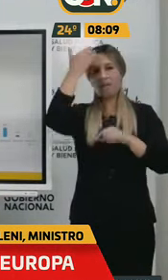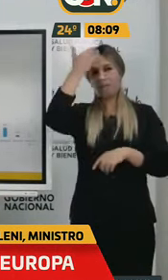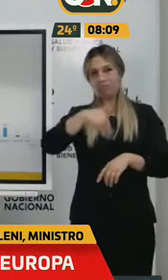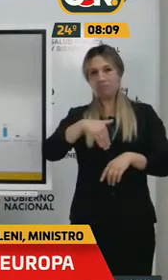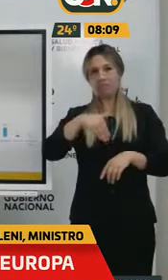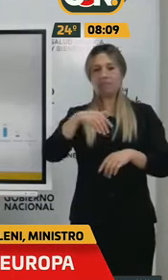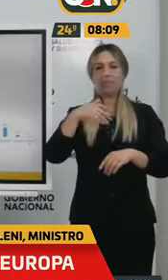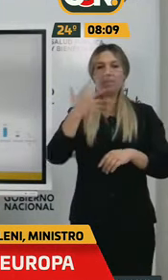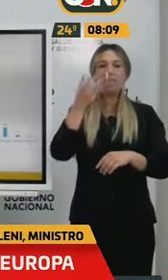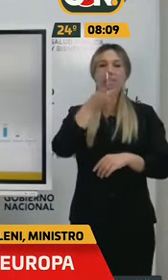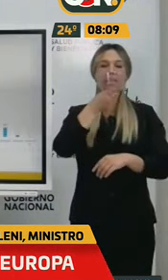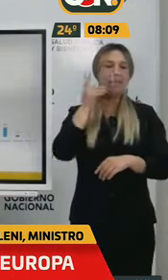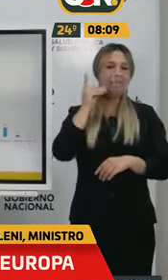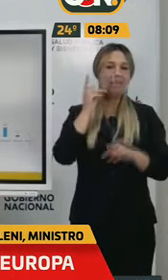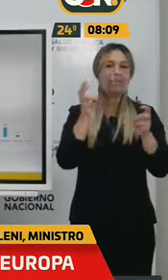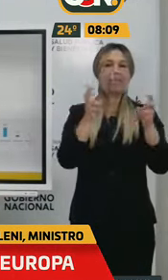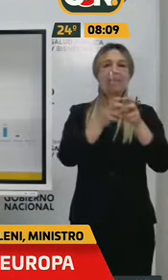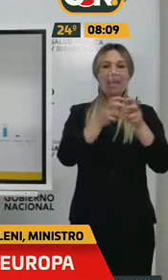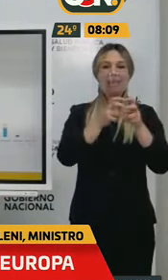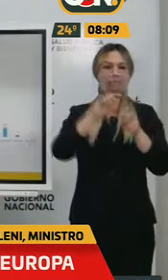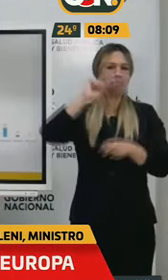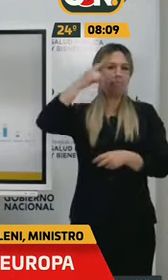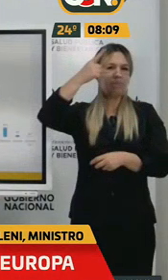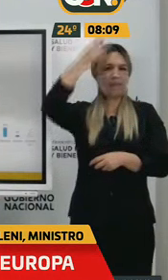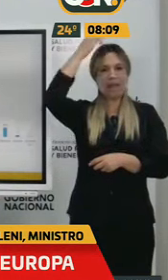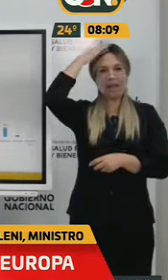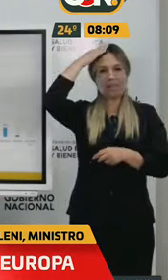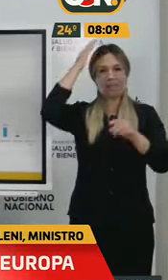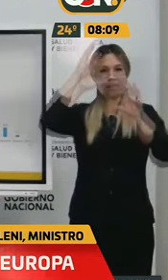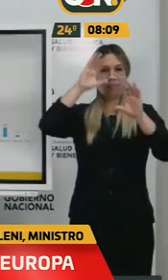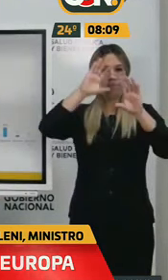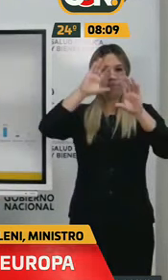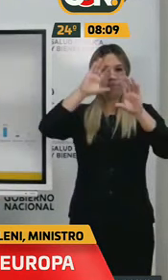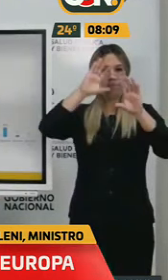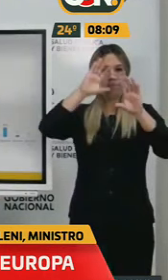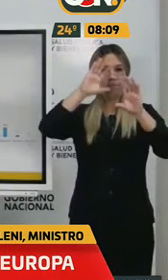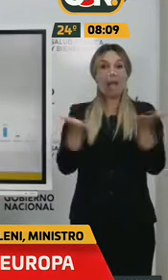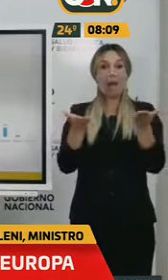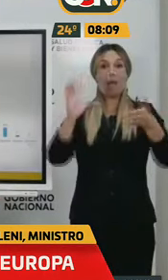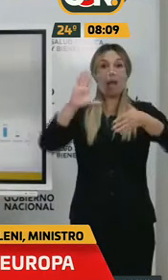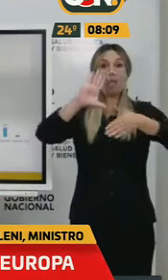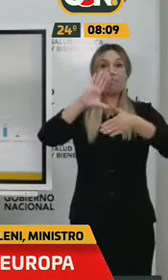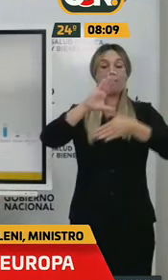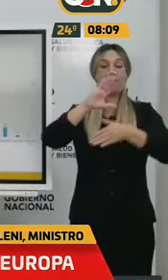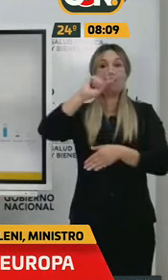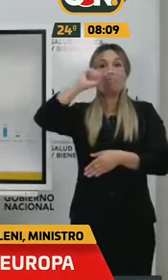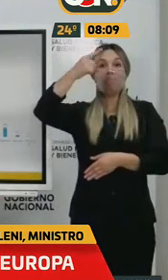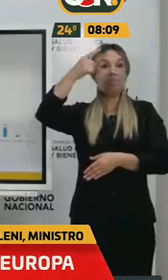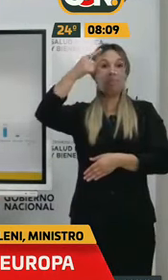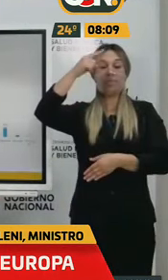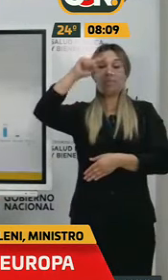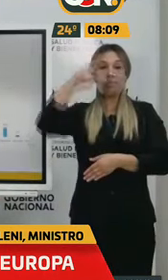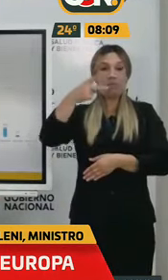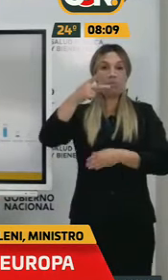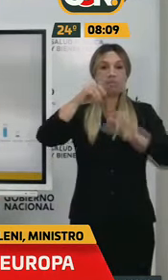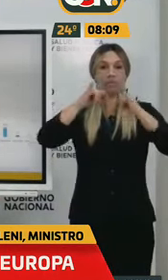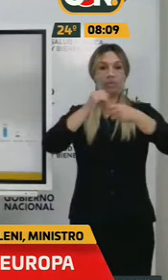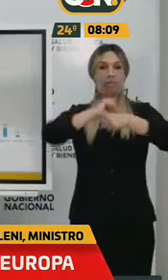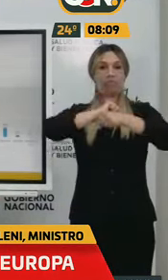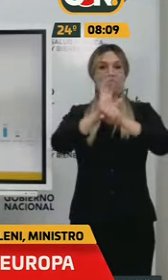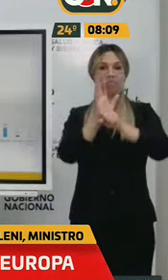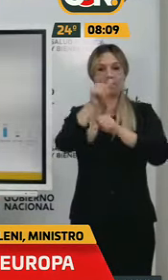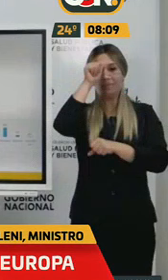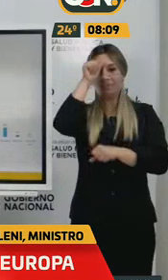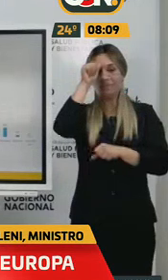la diabetes, del cáncer. Entonces, realmente eso nos da una pauta del tipo de amenaza de